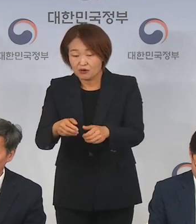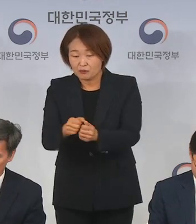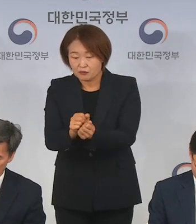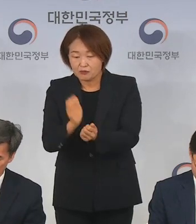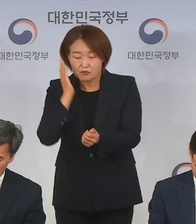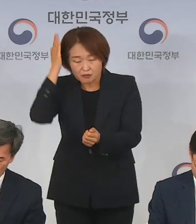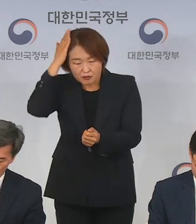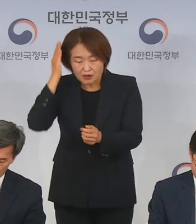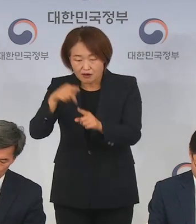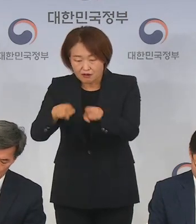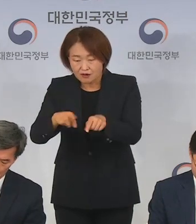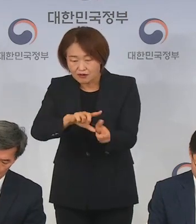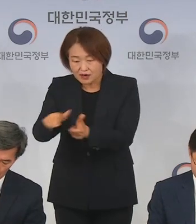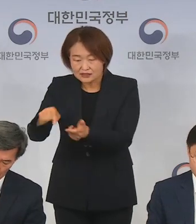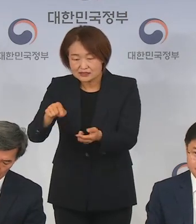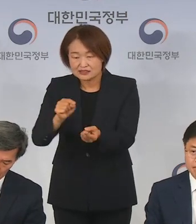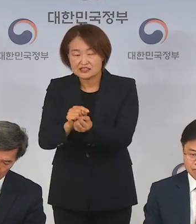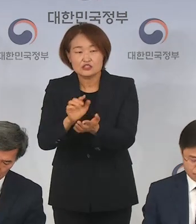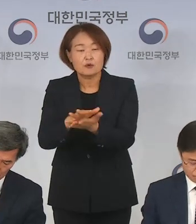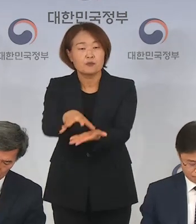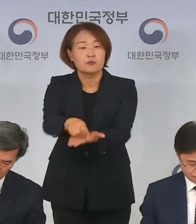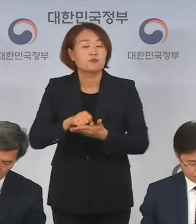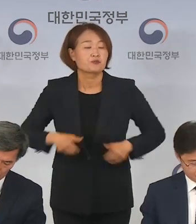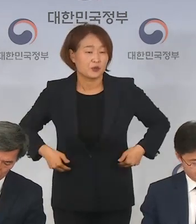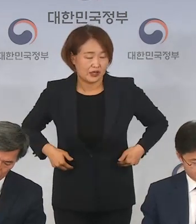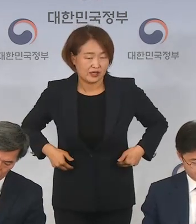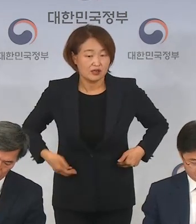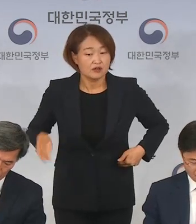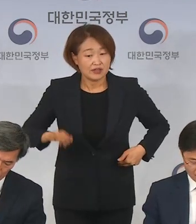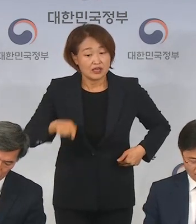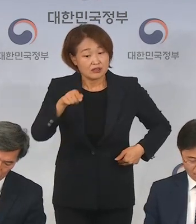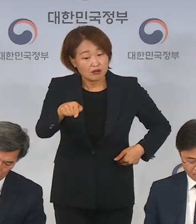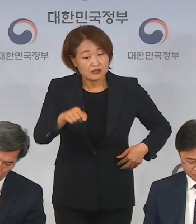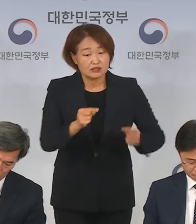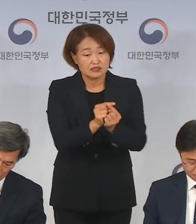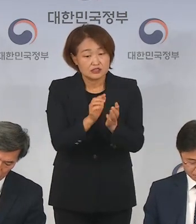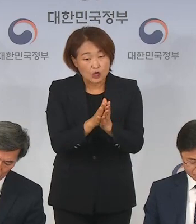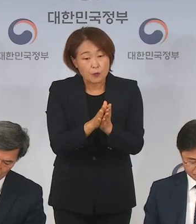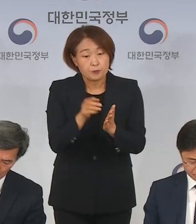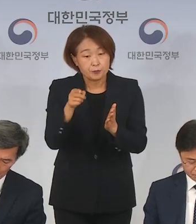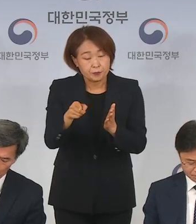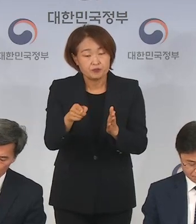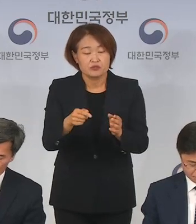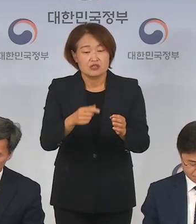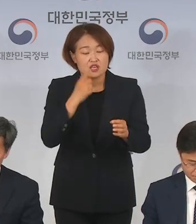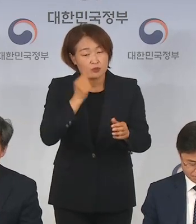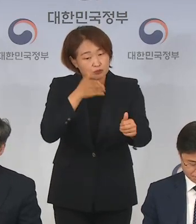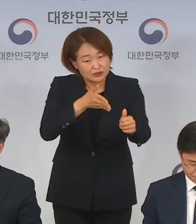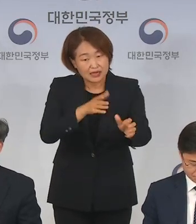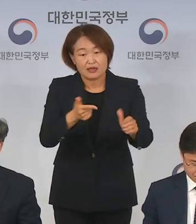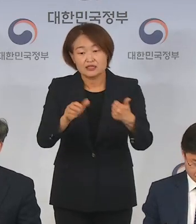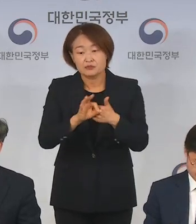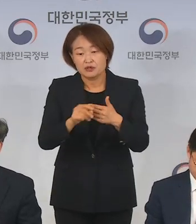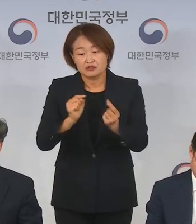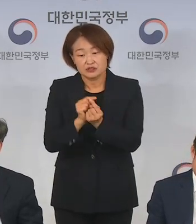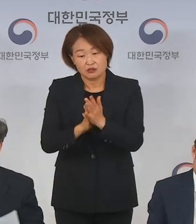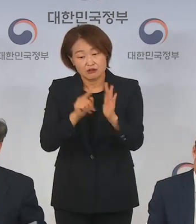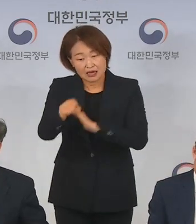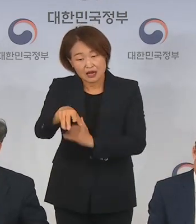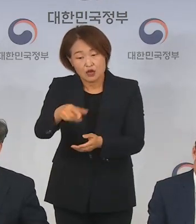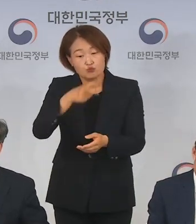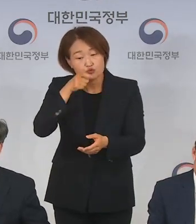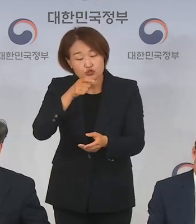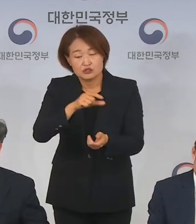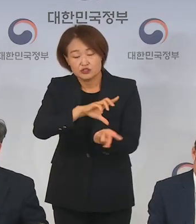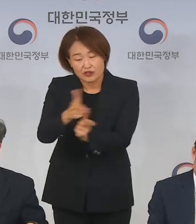있는데, 이번에 혹시 이와 관련해 일본 측에 요청을 하시거나 뭐 지하수 같은 경우에도 필요하다는 주장이 있는데요. 추가적으로 시료 채취가